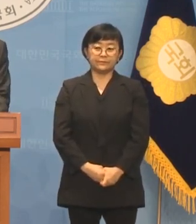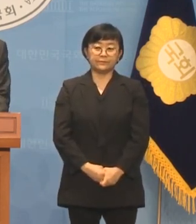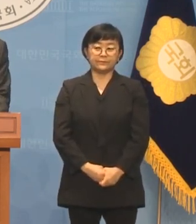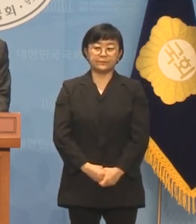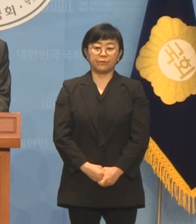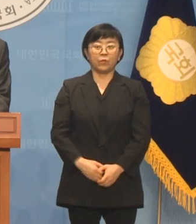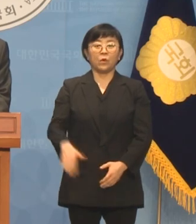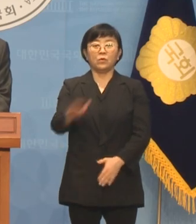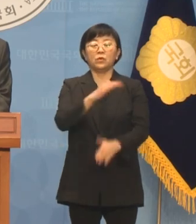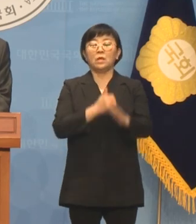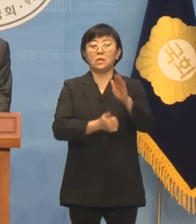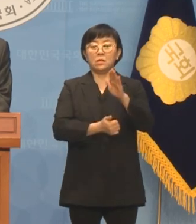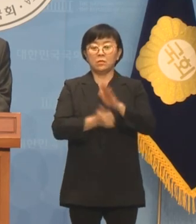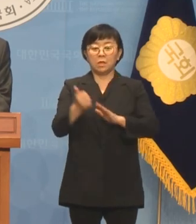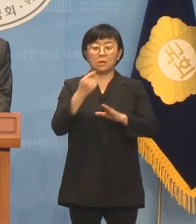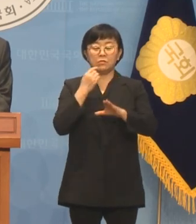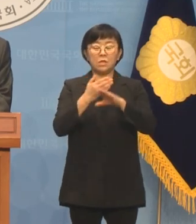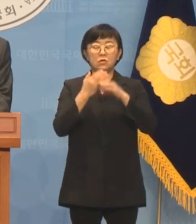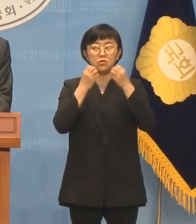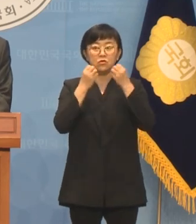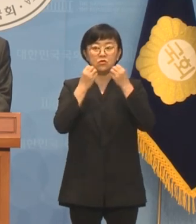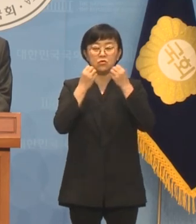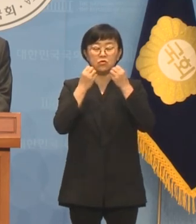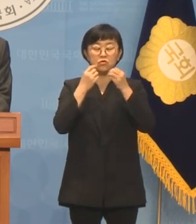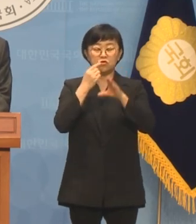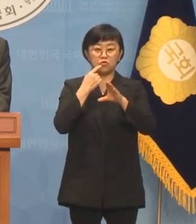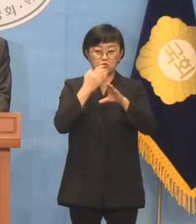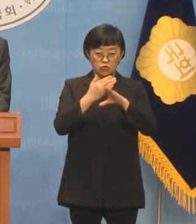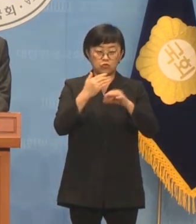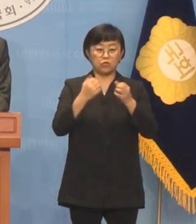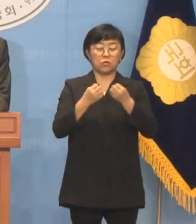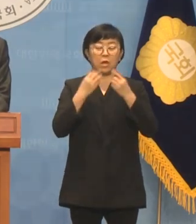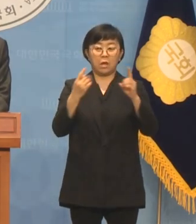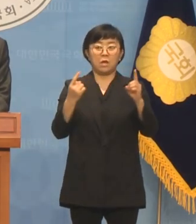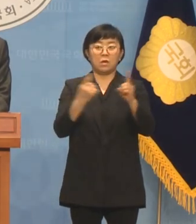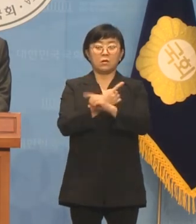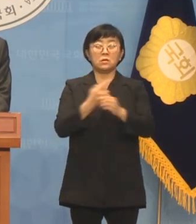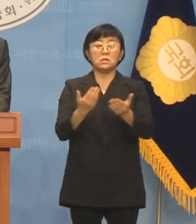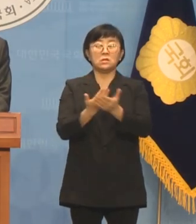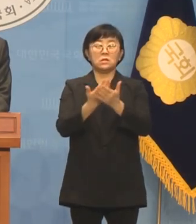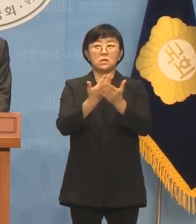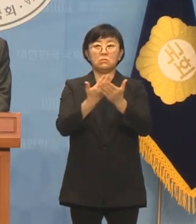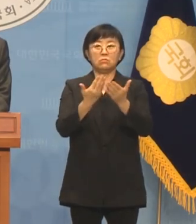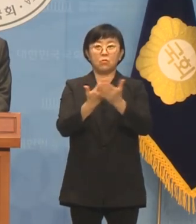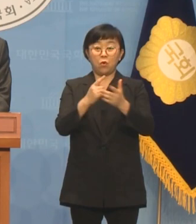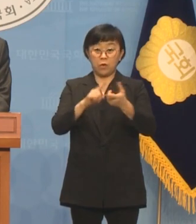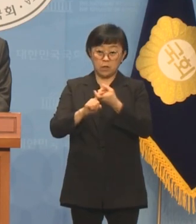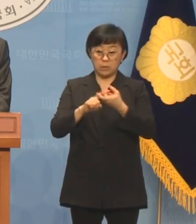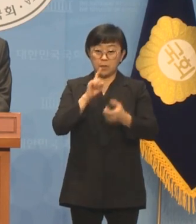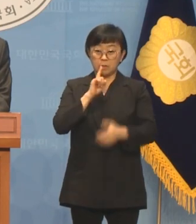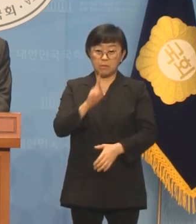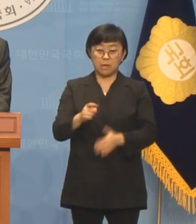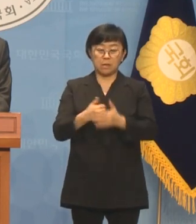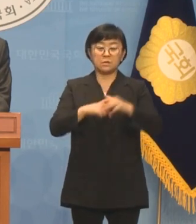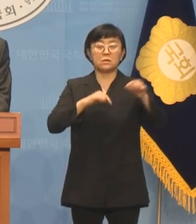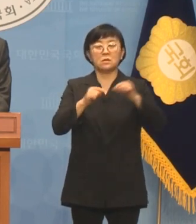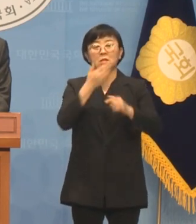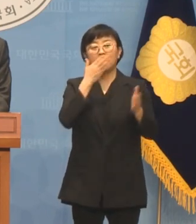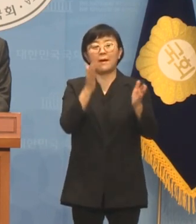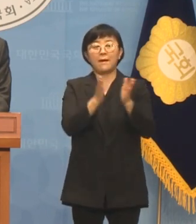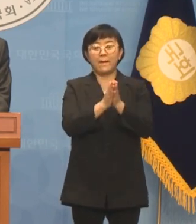그러한 우리의 희망이 민주개혁 진보연합이라는 이름으로 포장이 된 정치적 야합이라는